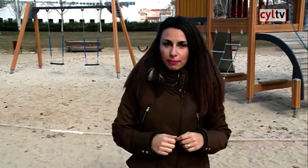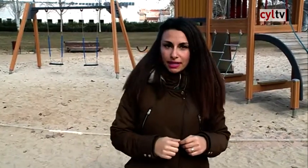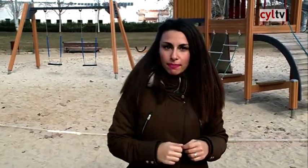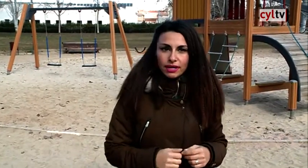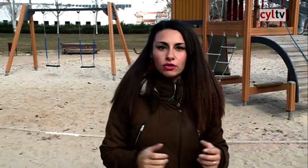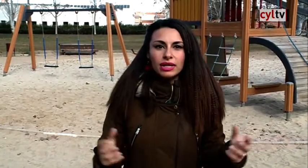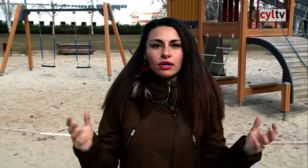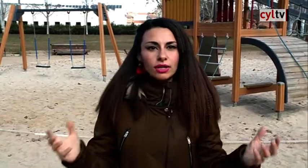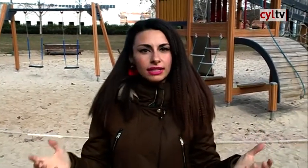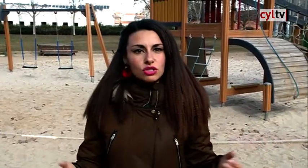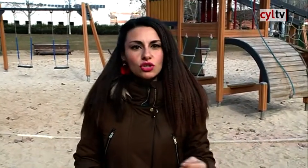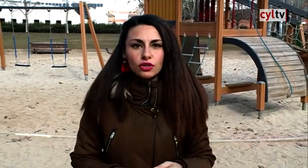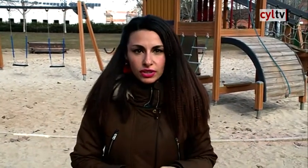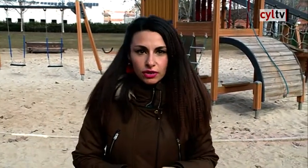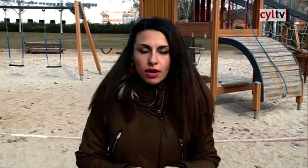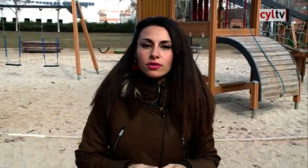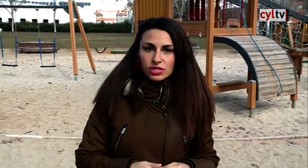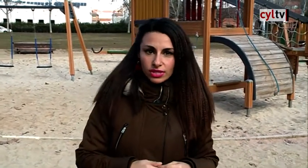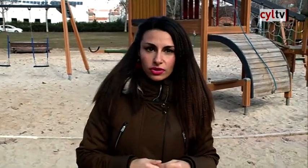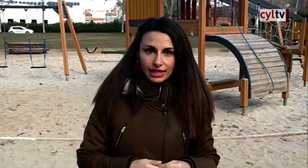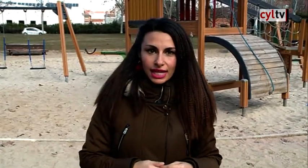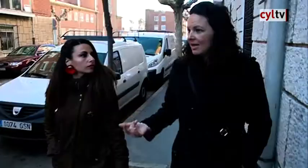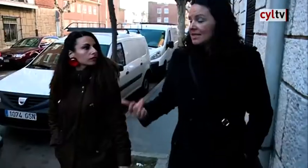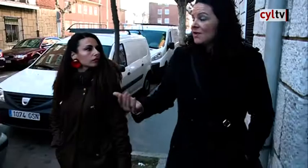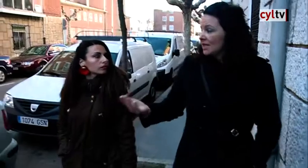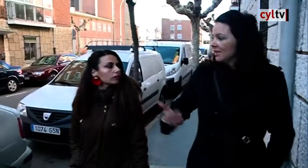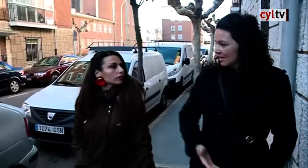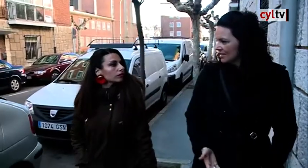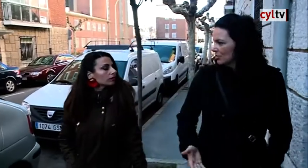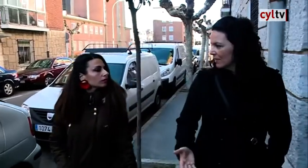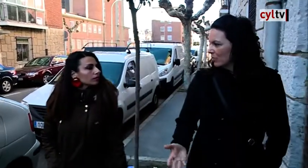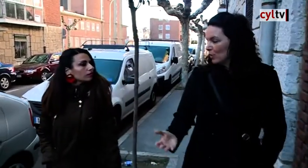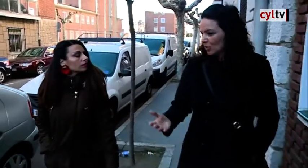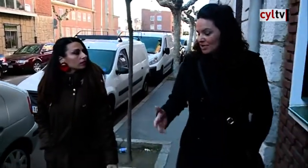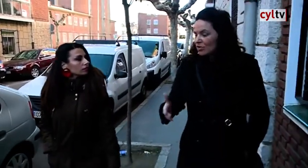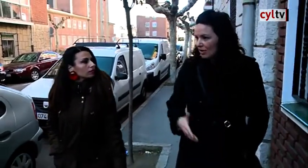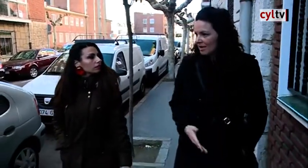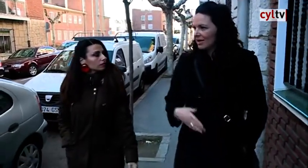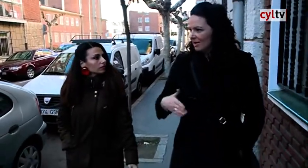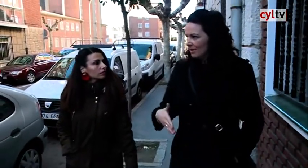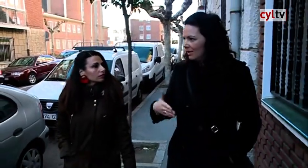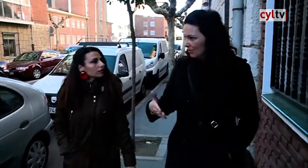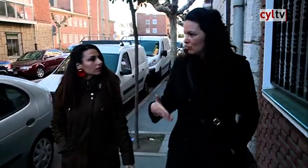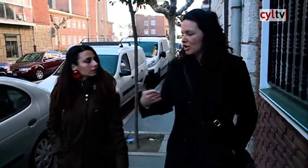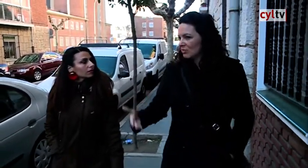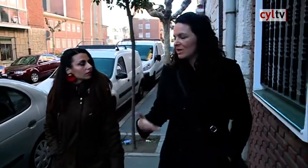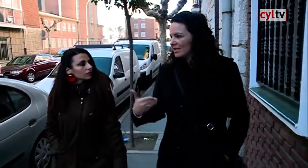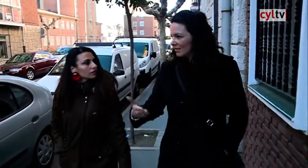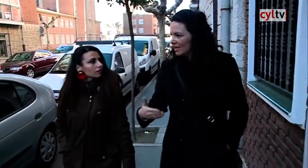preparada para incluir al colectivo sordo-ciego en nuestro día a día? Es difícil integrarse en la sociedad, pero porque es la sociedad la que muchas veces tendría